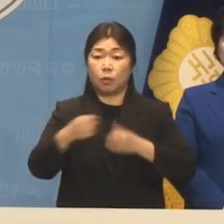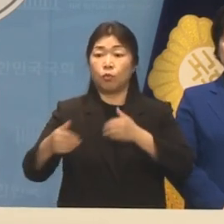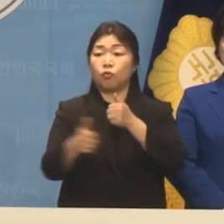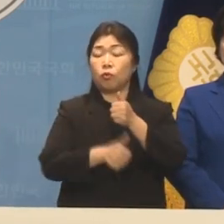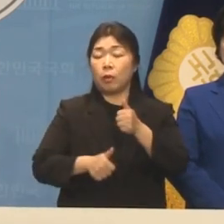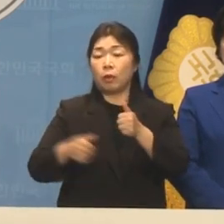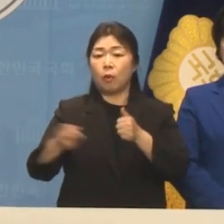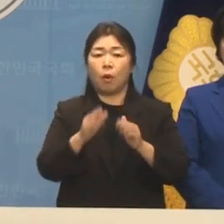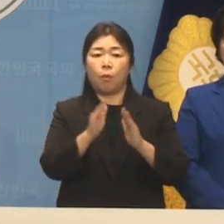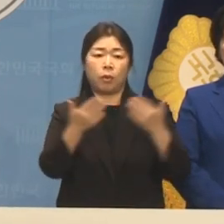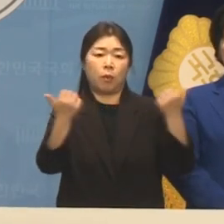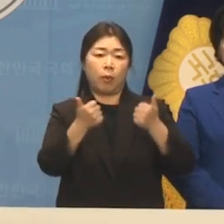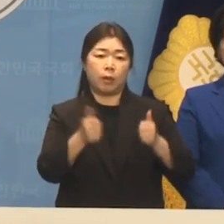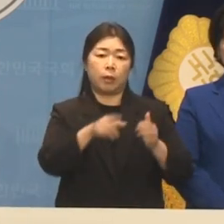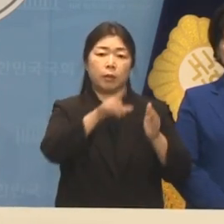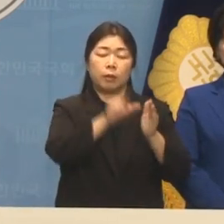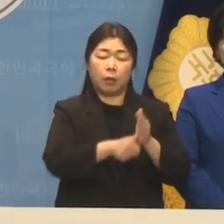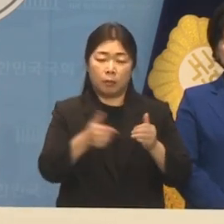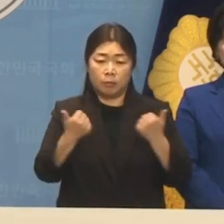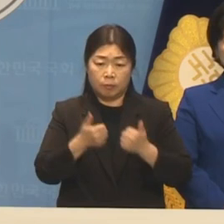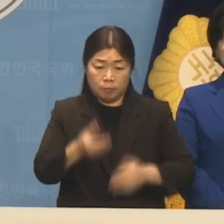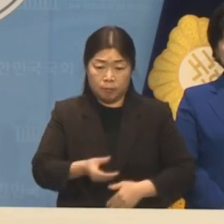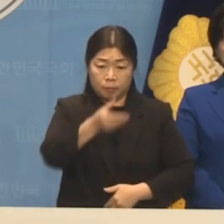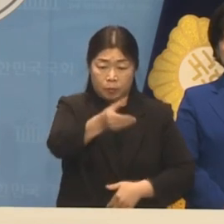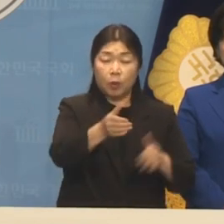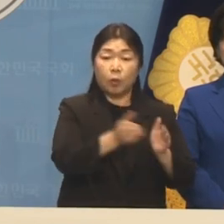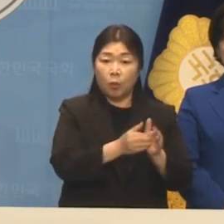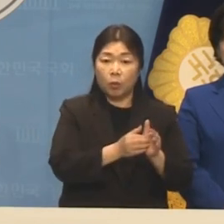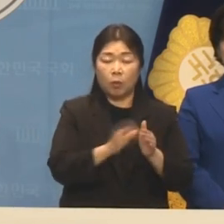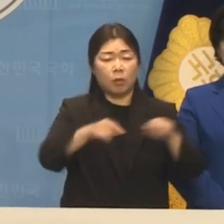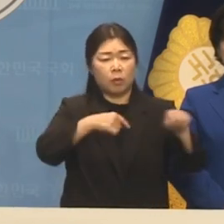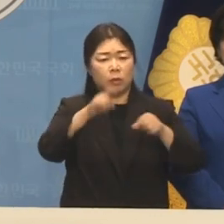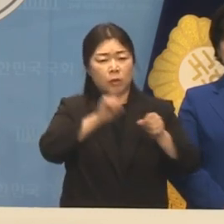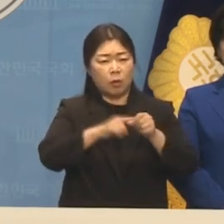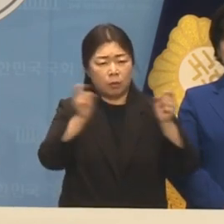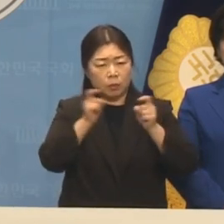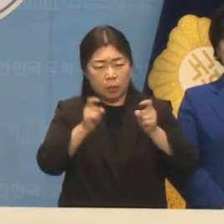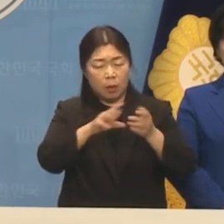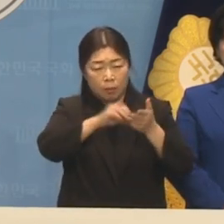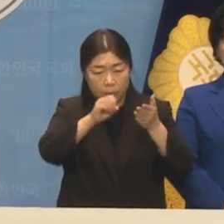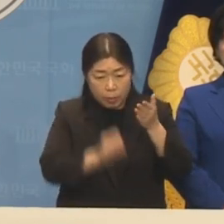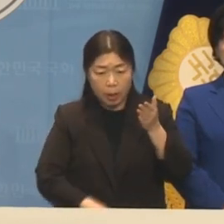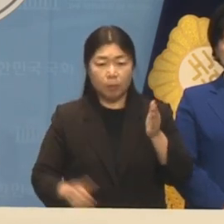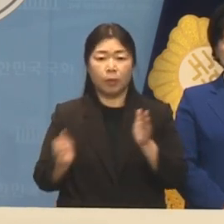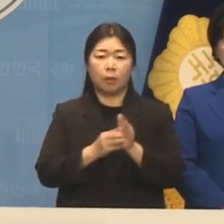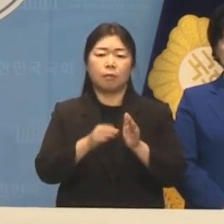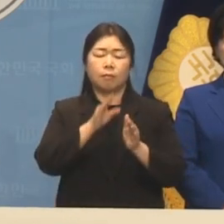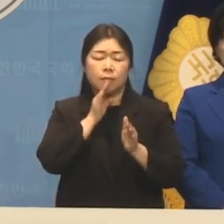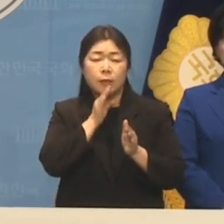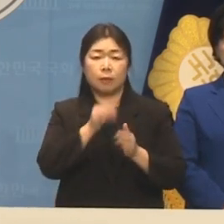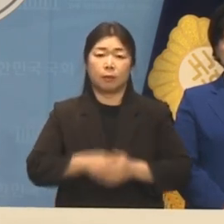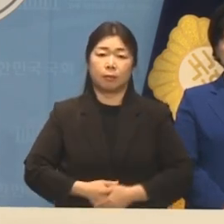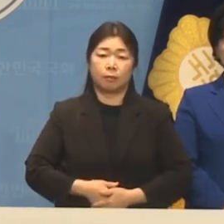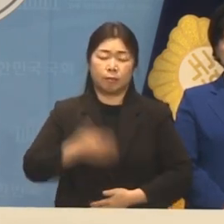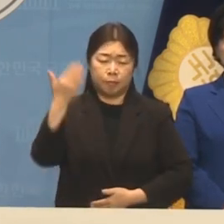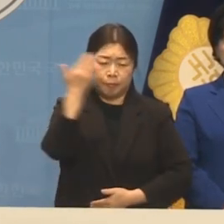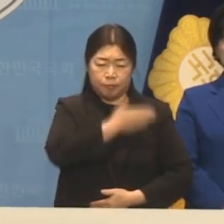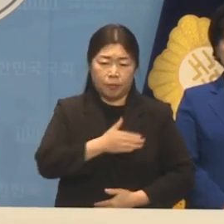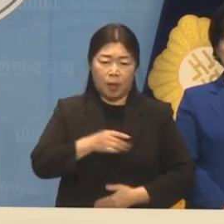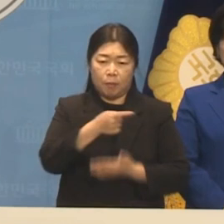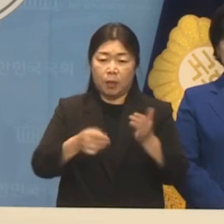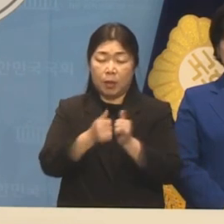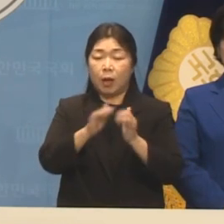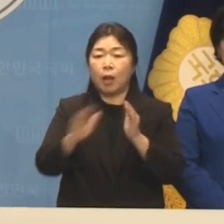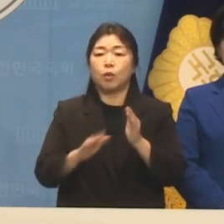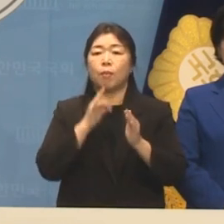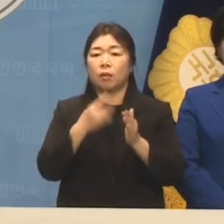여당의 입장을 최대한 반영했고 정쟁이 될 만한 요소는 싹 걷어냈습니다. 총선에 영향이 없도록 시행일자도